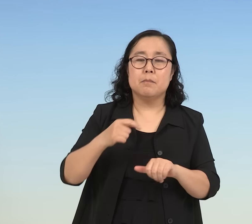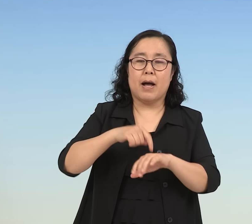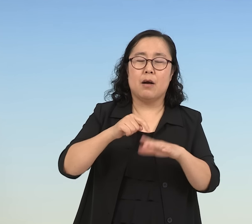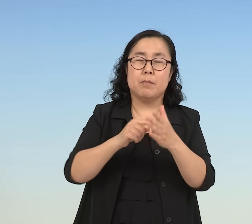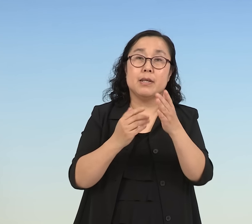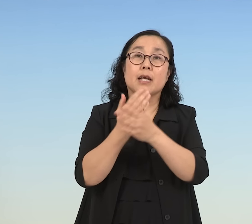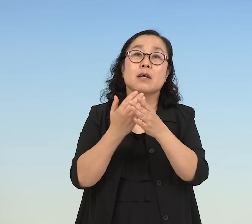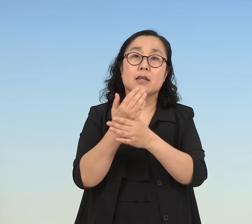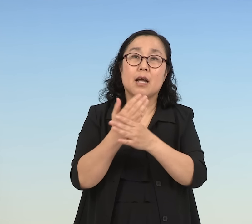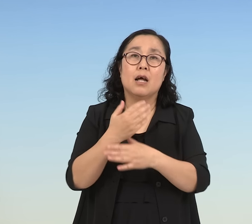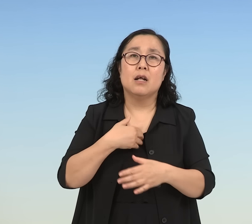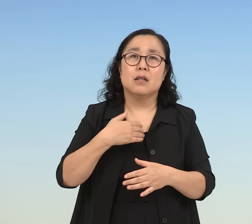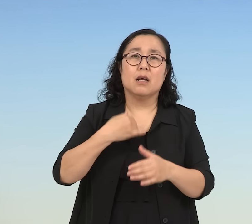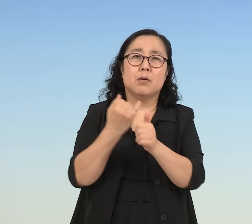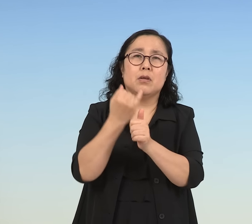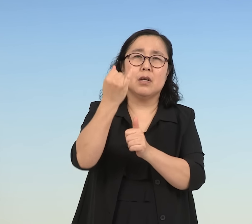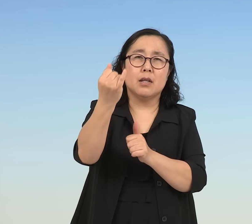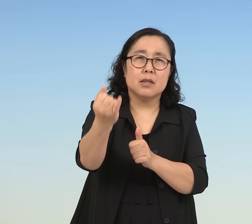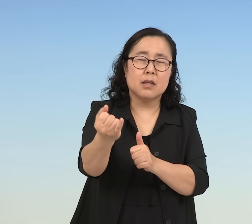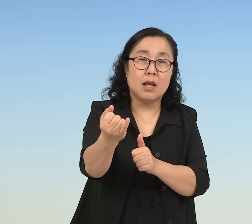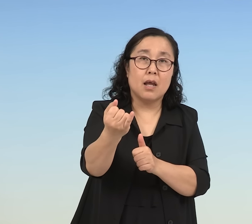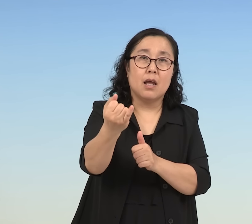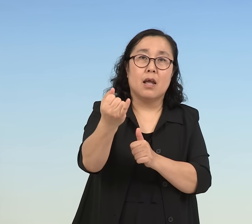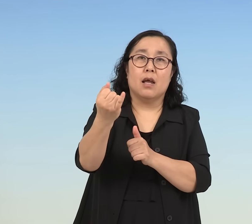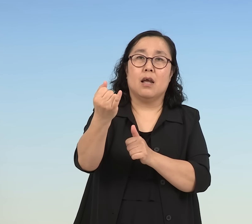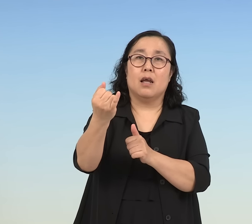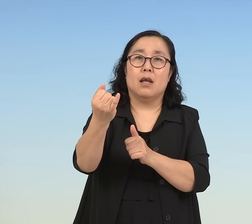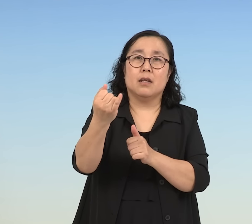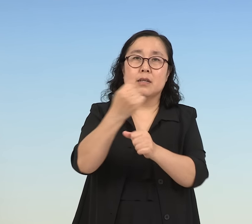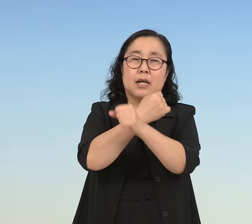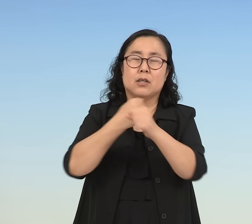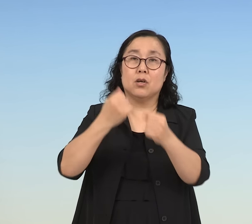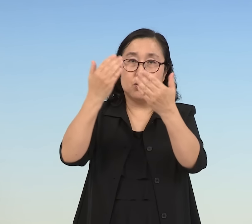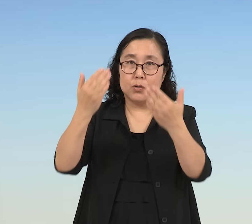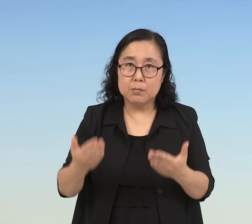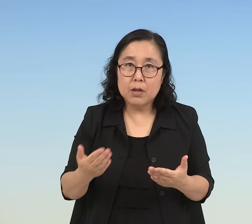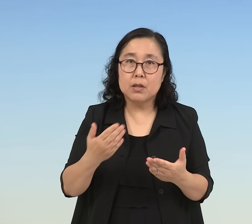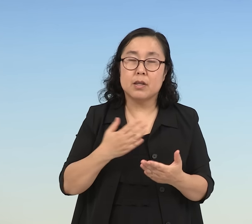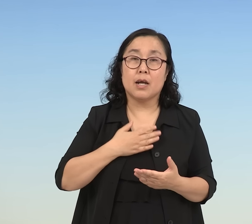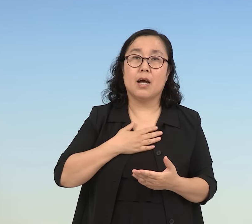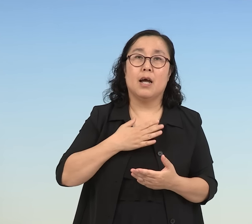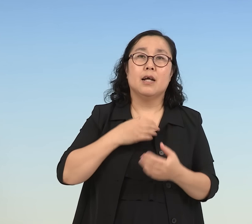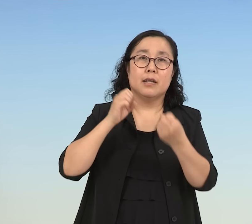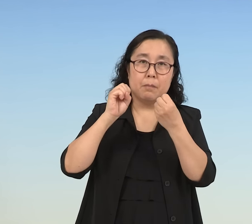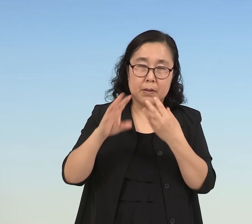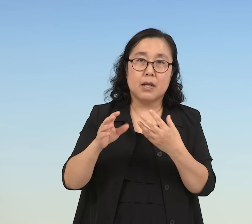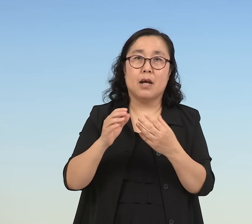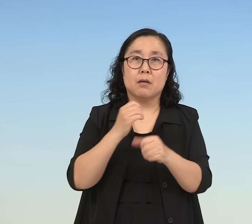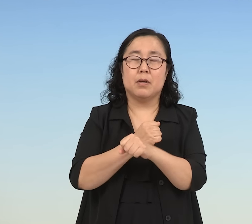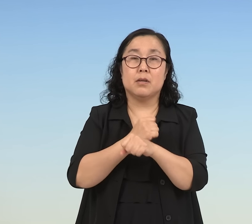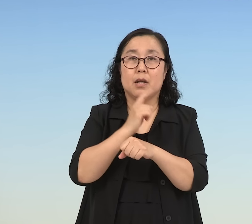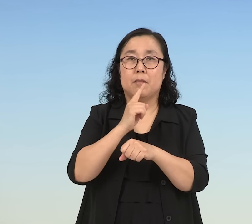내가 며느리한테 그 상처 준 거 있으면 내가 사과하련다. 그 제가 아이 그런 거 없습니다. 걱정 안 하셔도